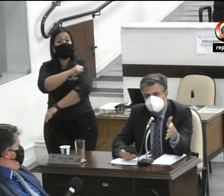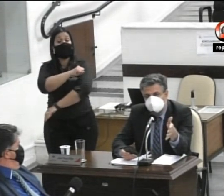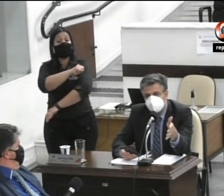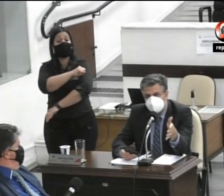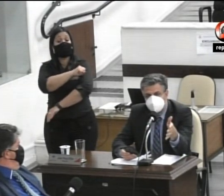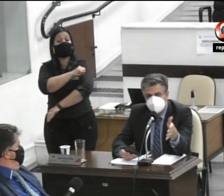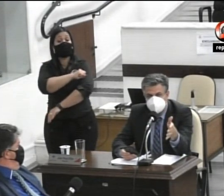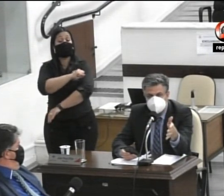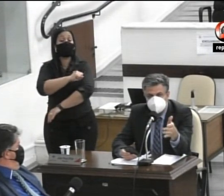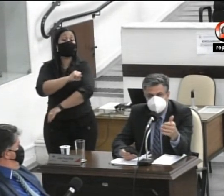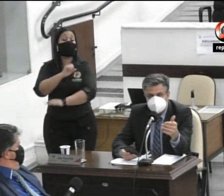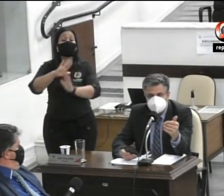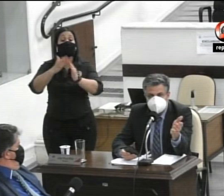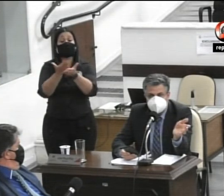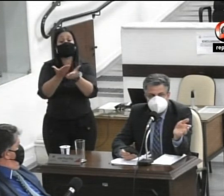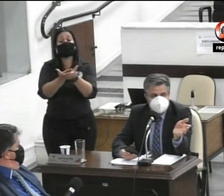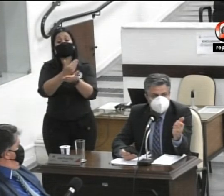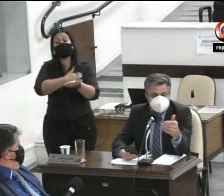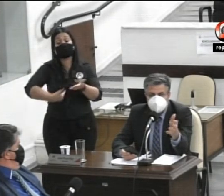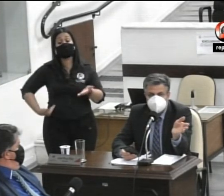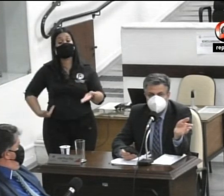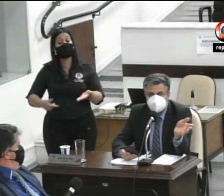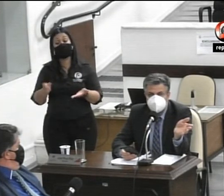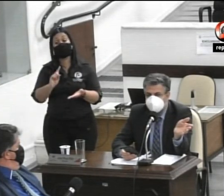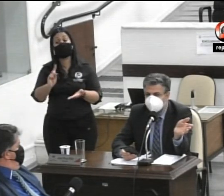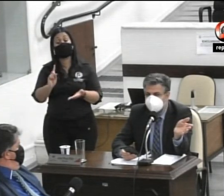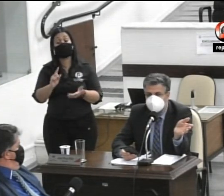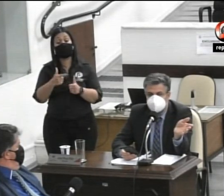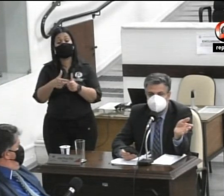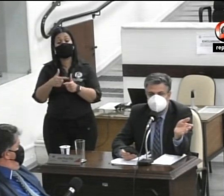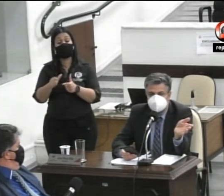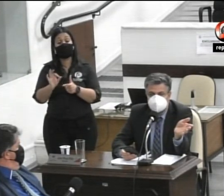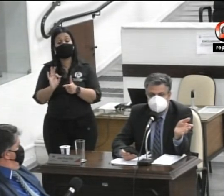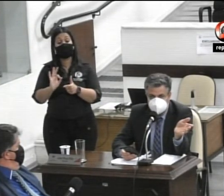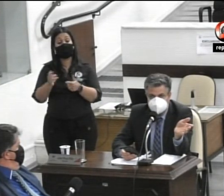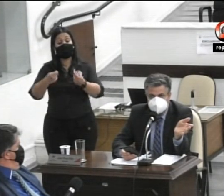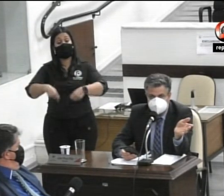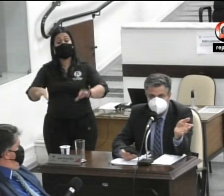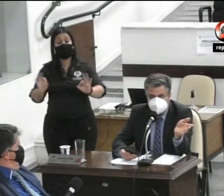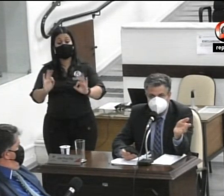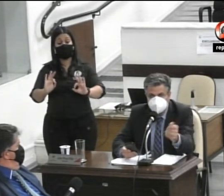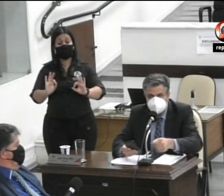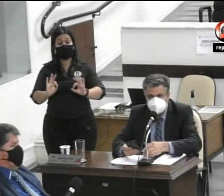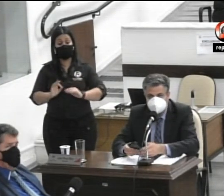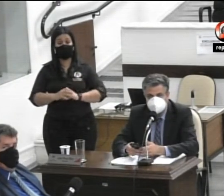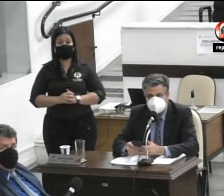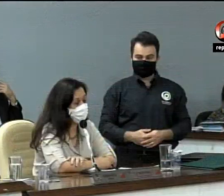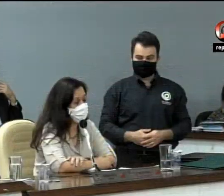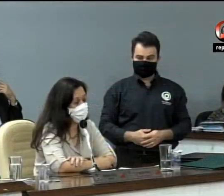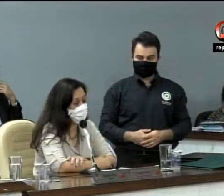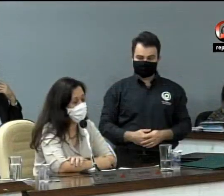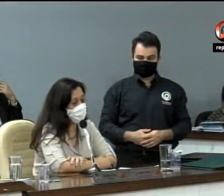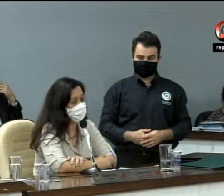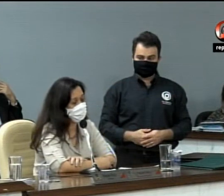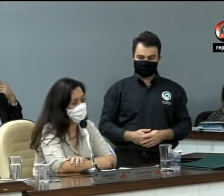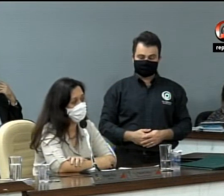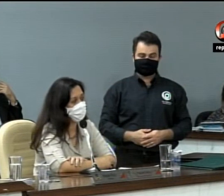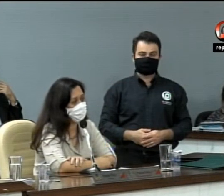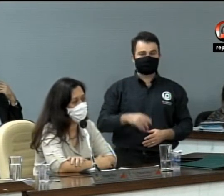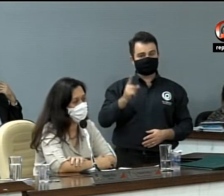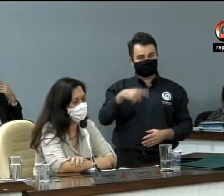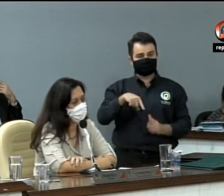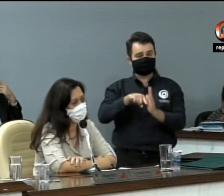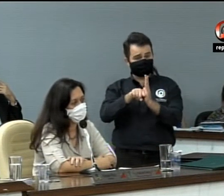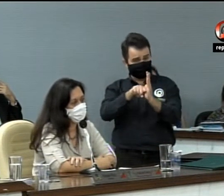escola pública não têm essa necessidade. Então, Não, é isso. e esses números se replicaram esse ano